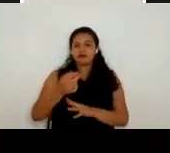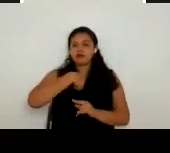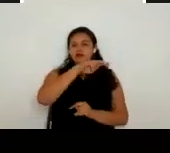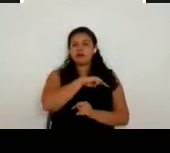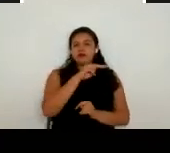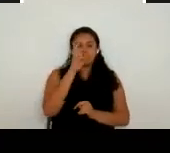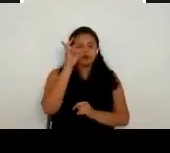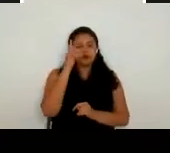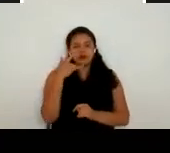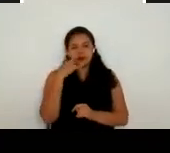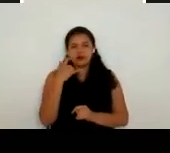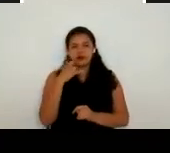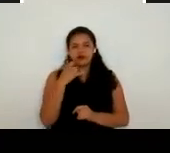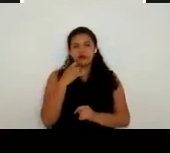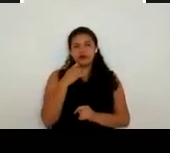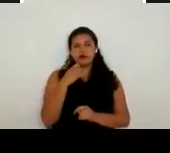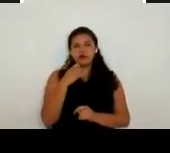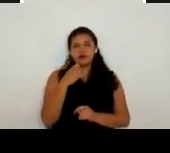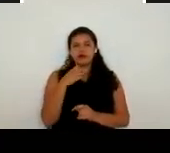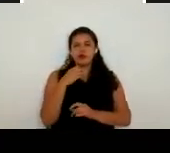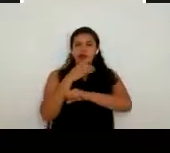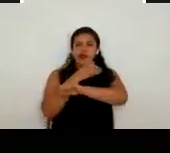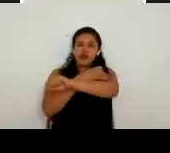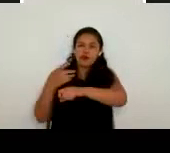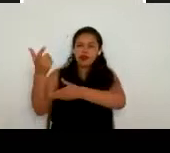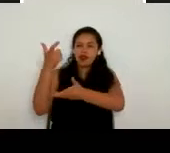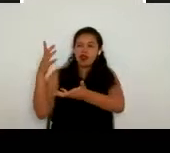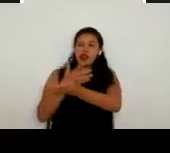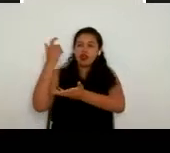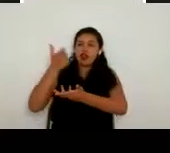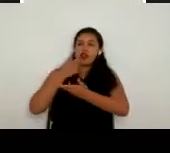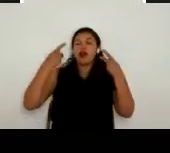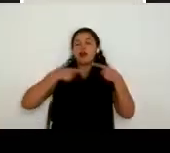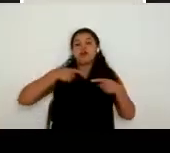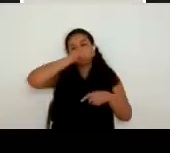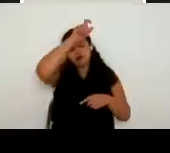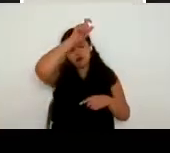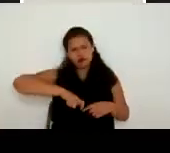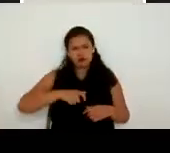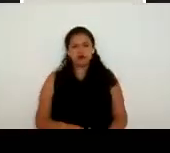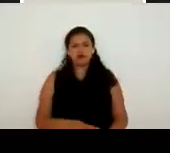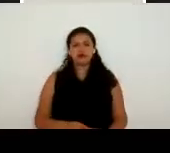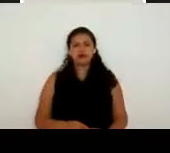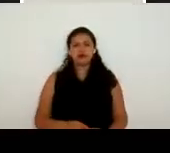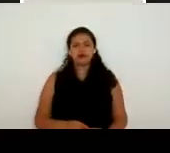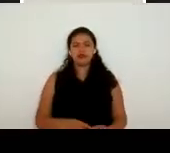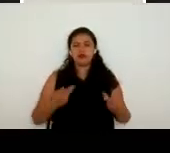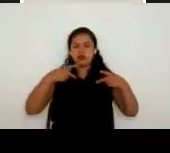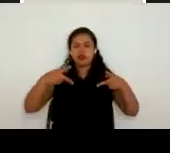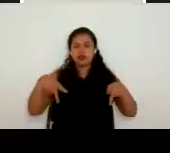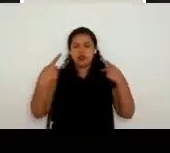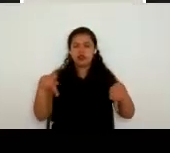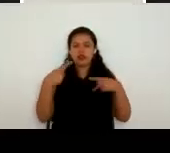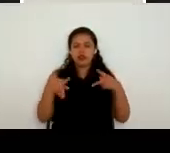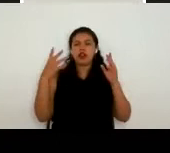y obtener el ingreso familiar si la persona no es un comerciante ambulante o